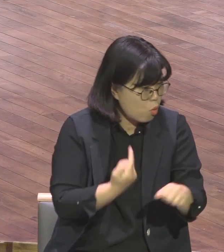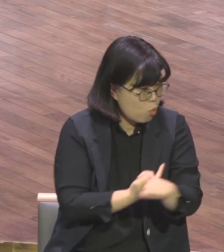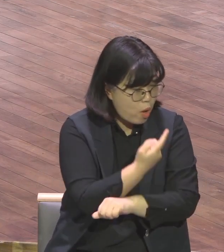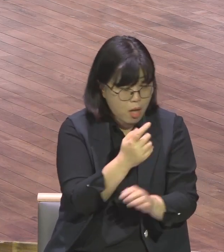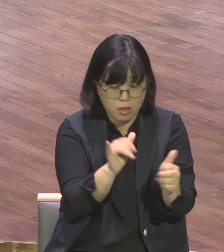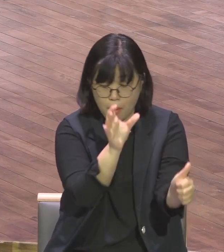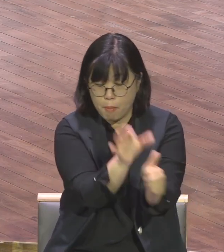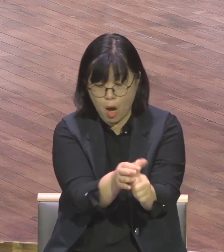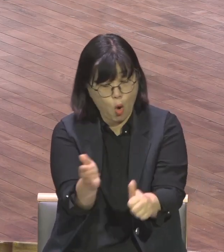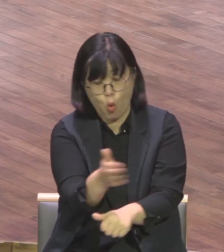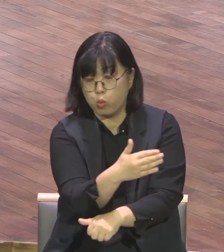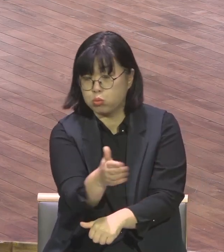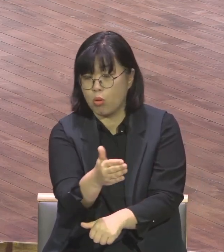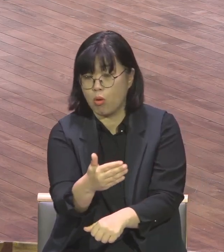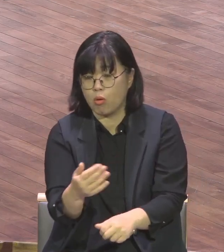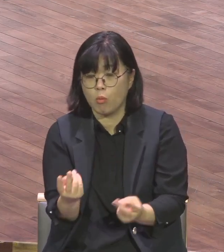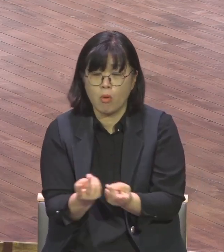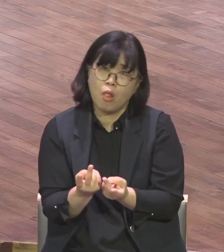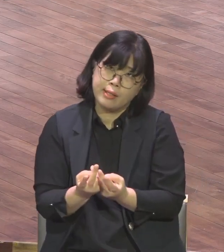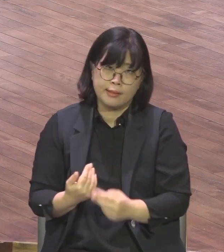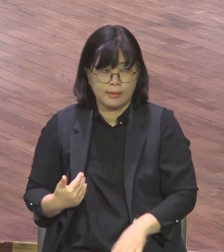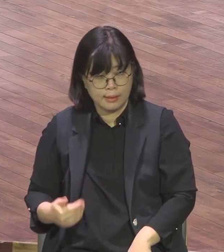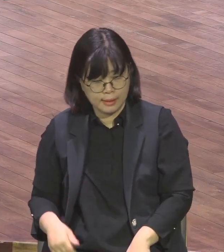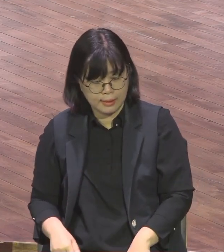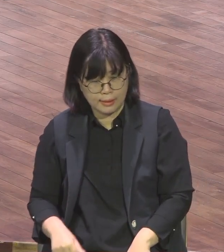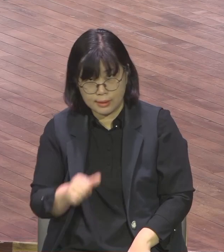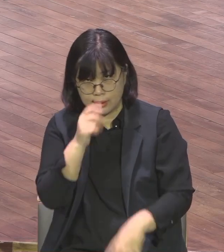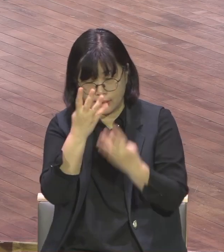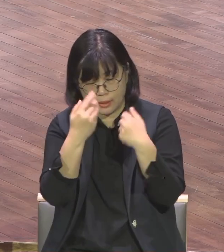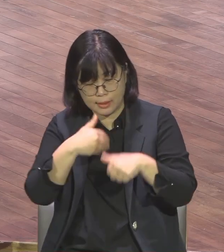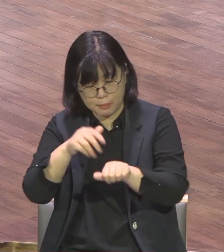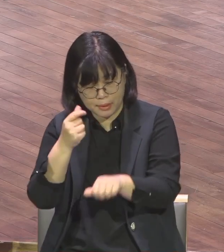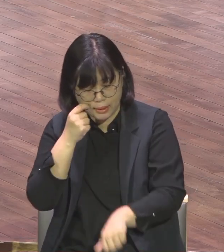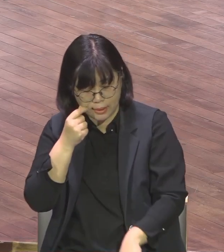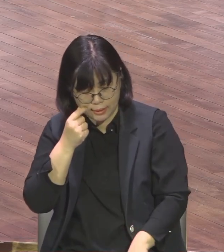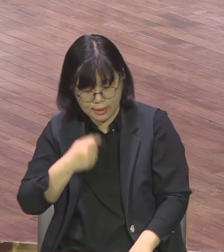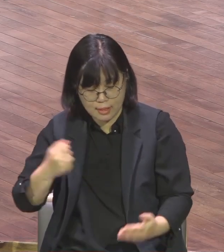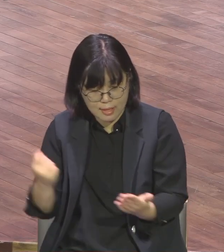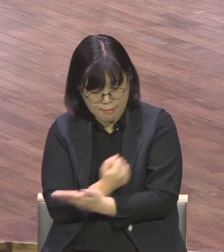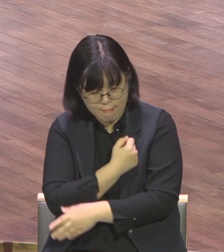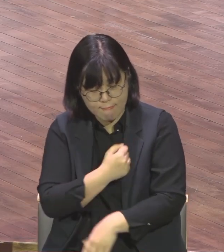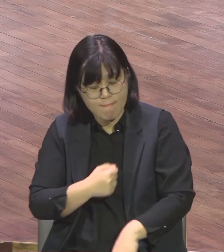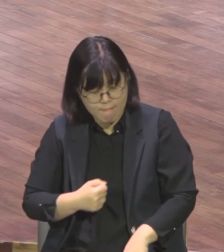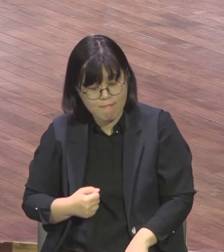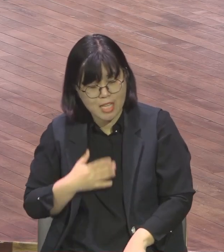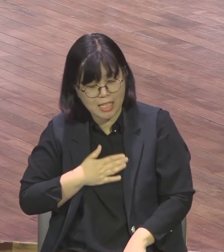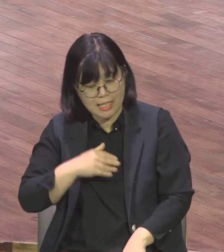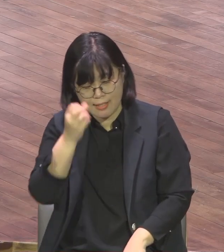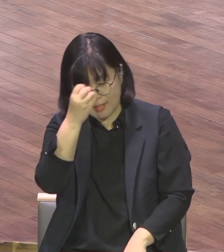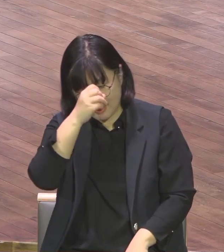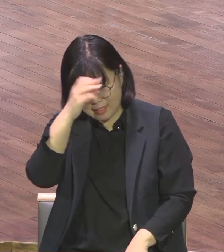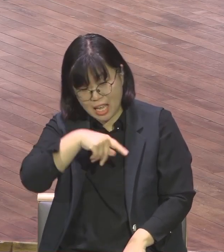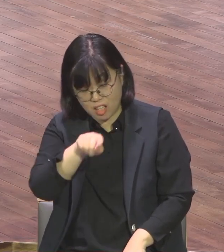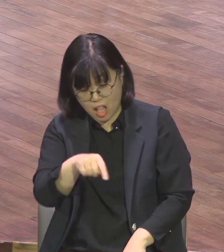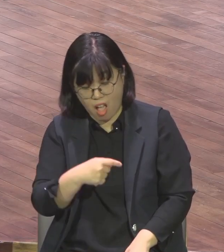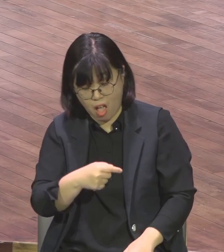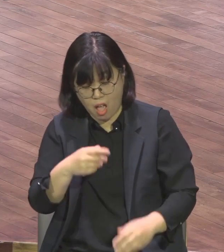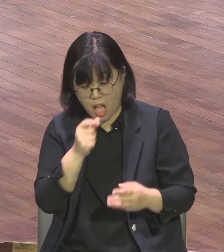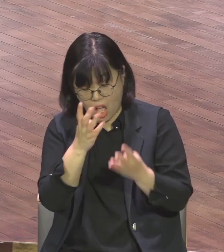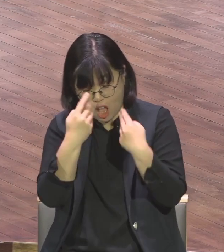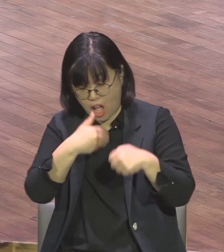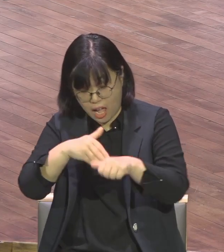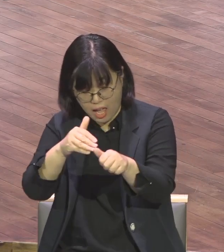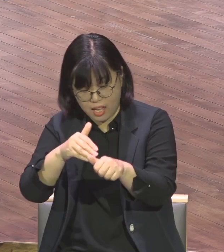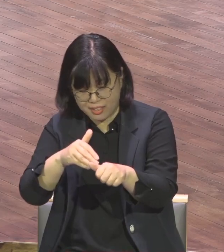이걸 가지고 그냥 엎드려 뻗차고 때리는데 막 영적 자존심 있지만 딱 맞았지요.